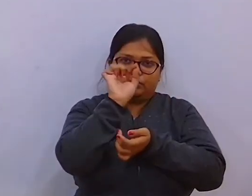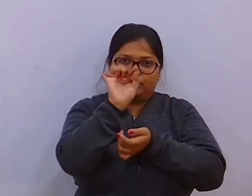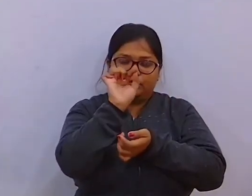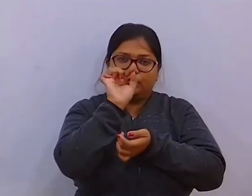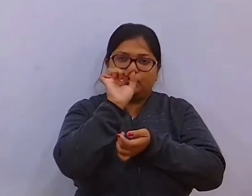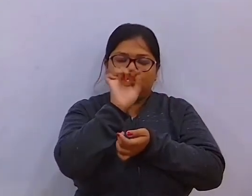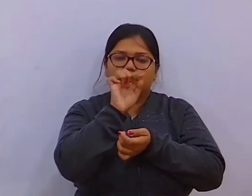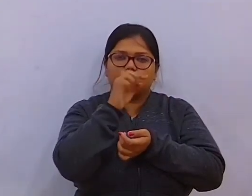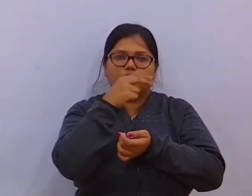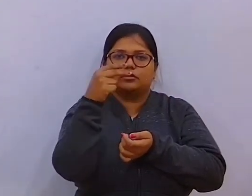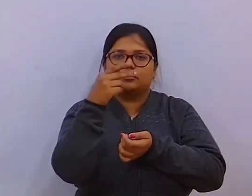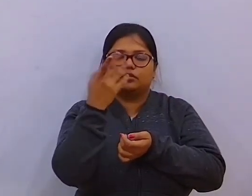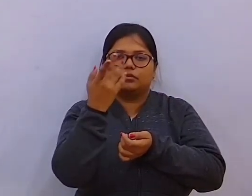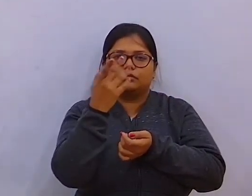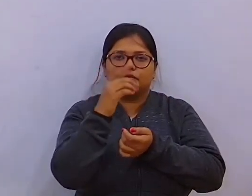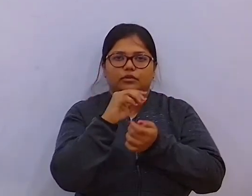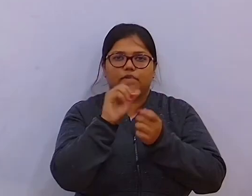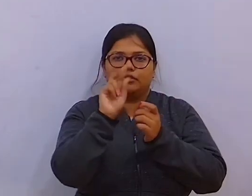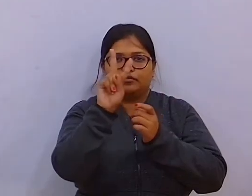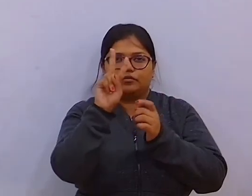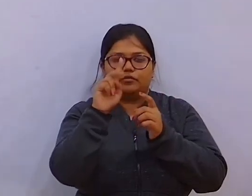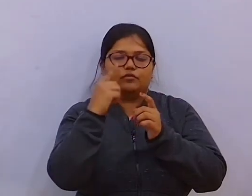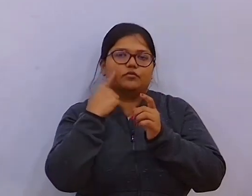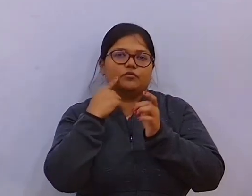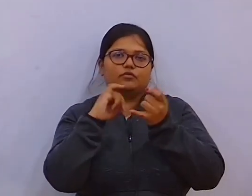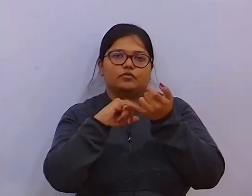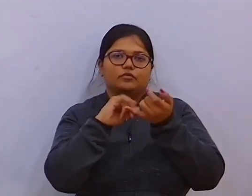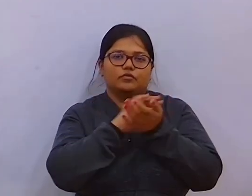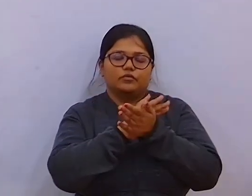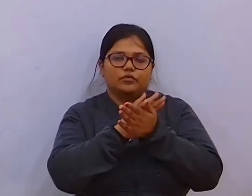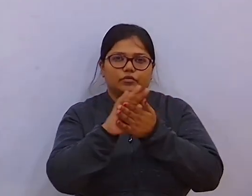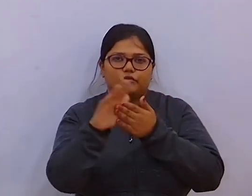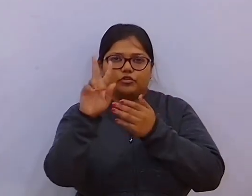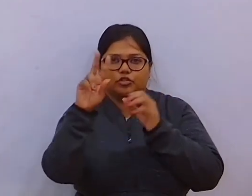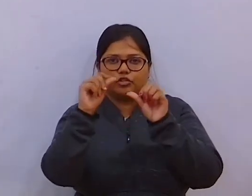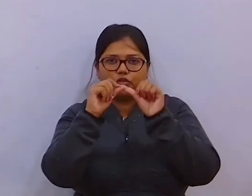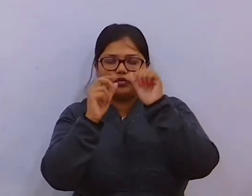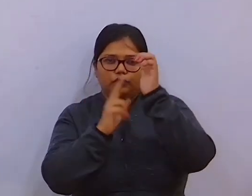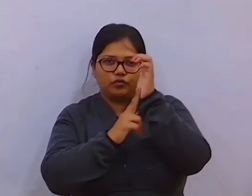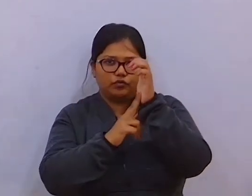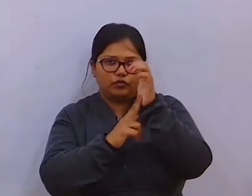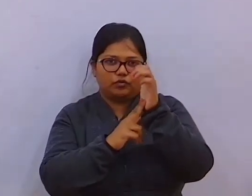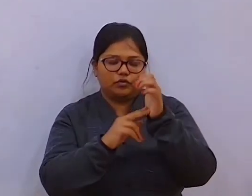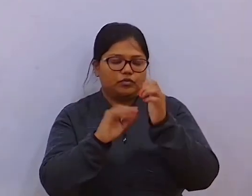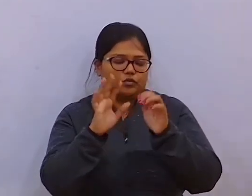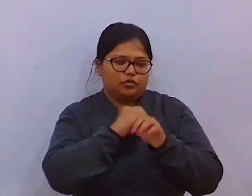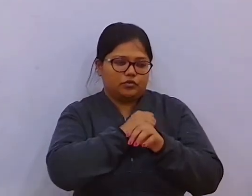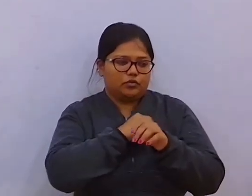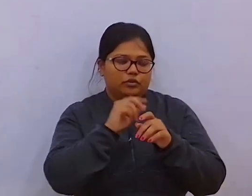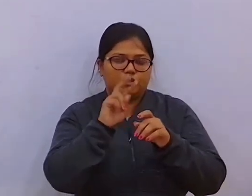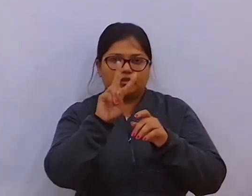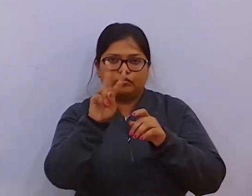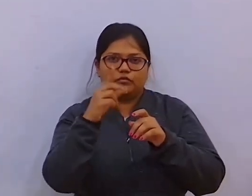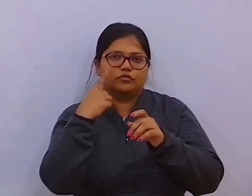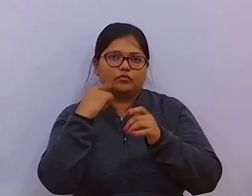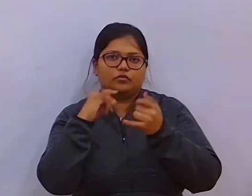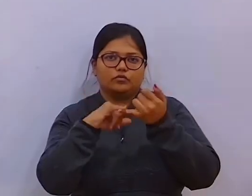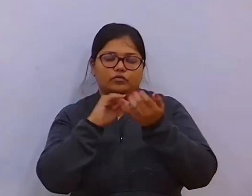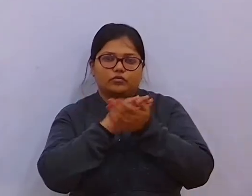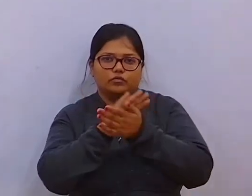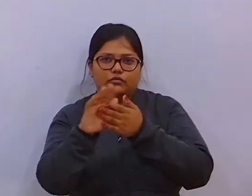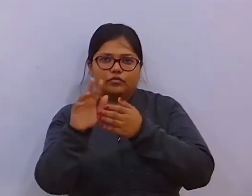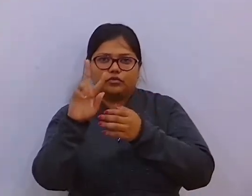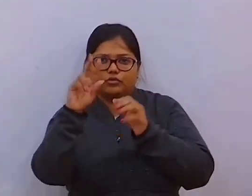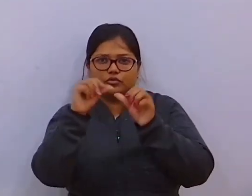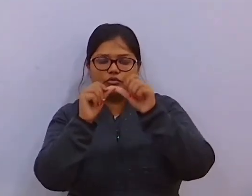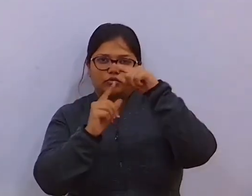में, मतलब उत्तर में और दक्षिण में कौन सी पवने बह रही है? व्यापारिक पवने, या फिर उसको क्या कहते हैं,